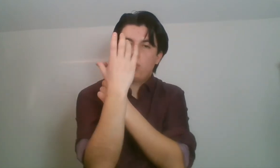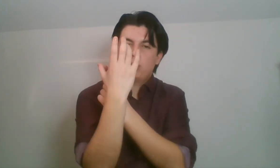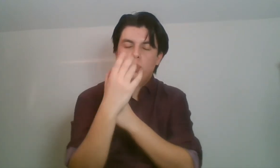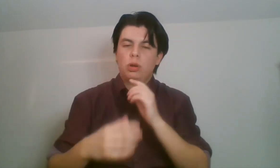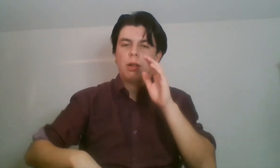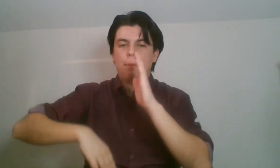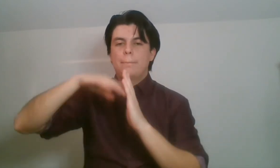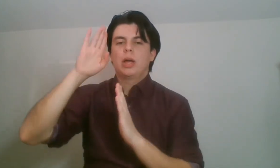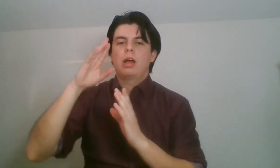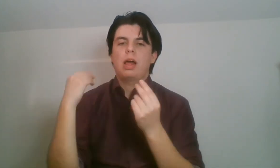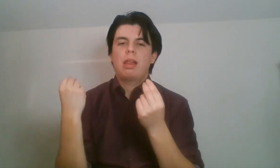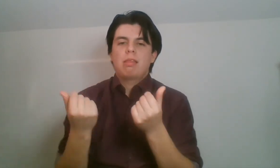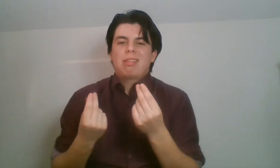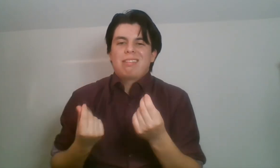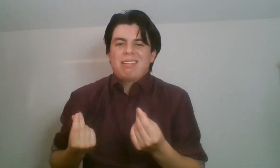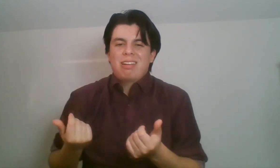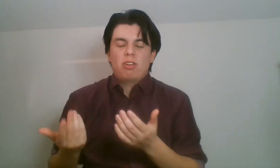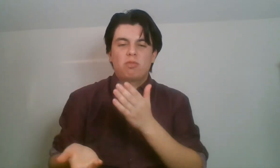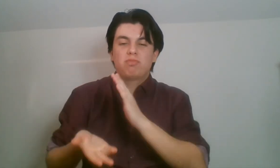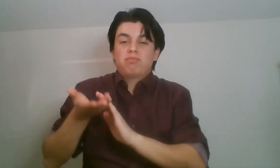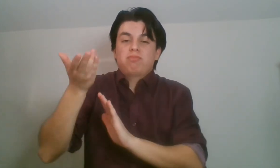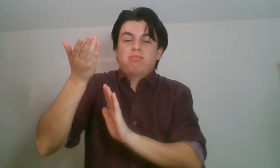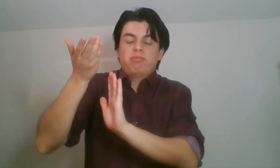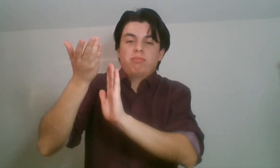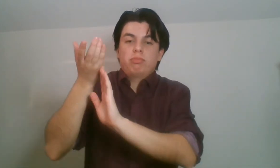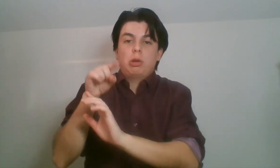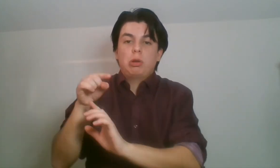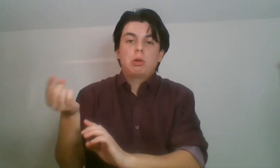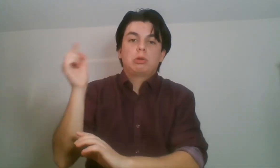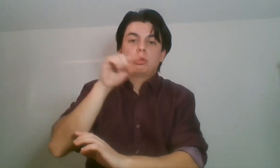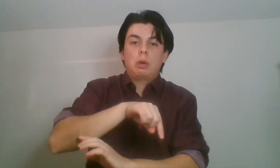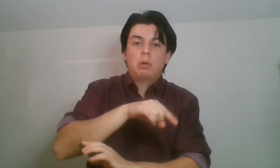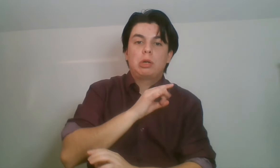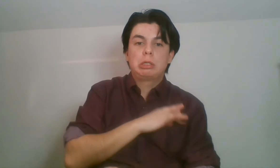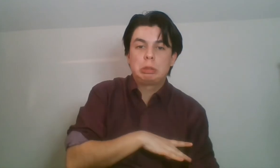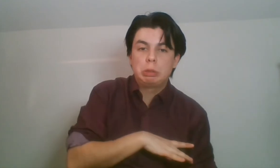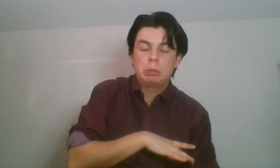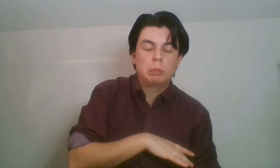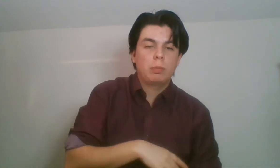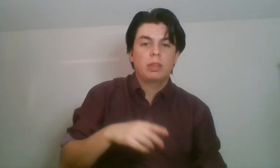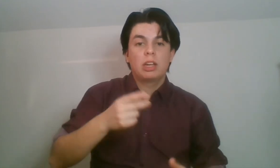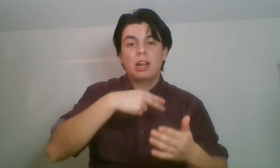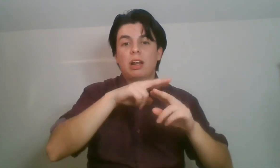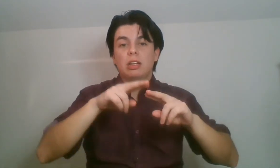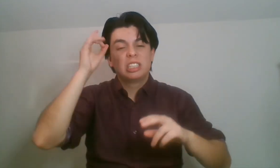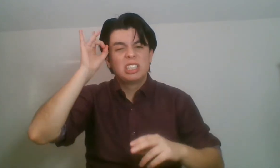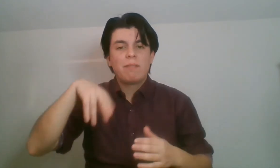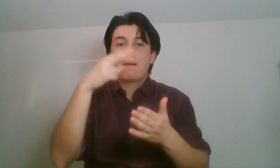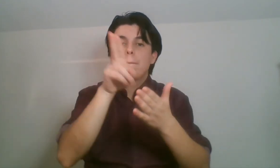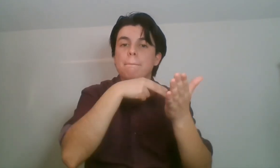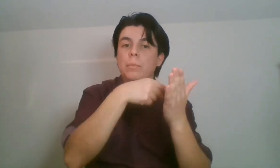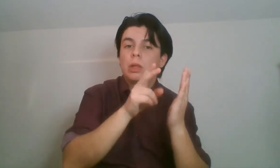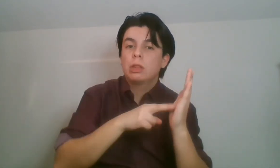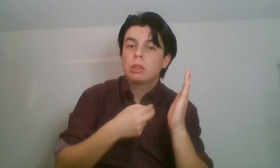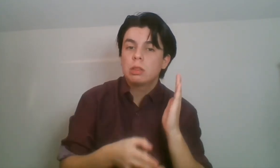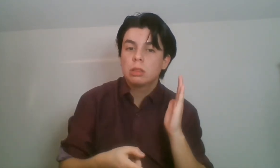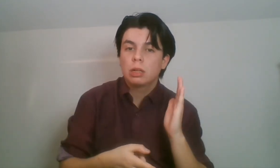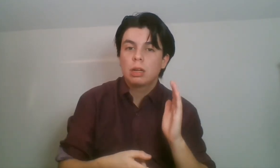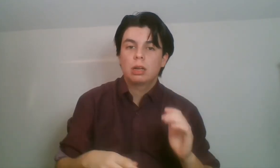llega desde el virreinato del Perú, donde había bastante más cultura, bastante